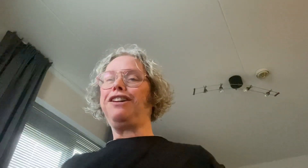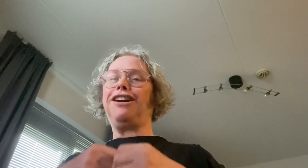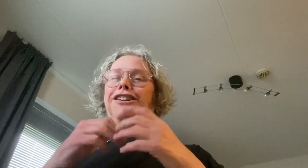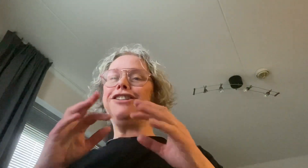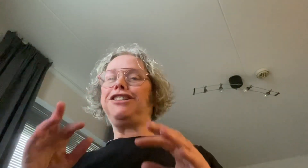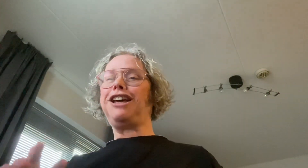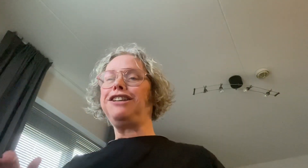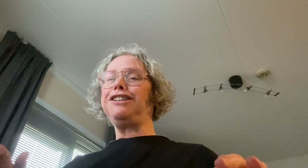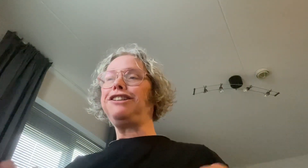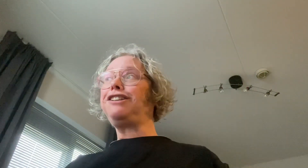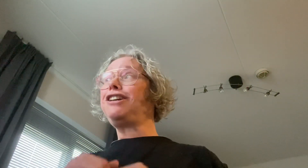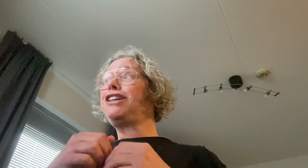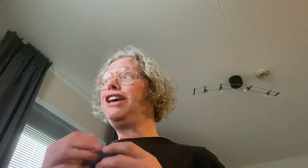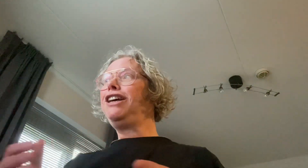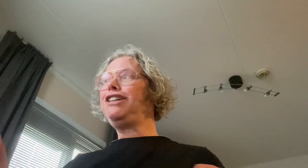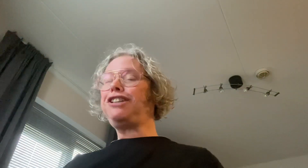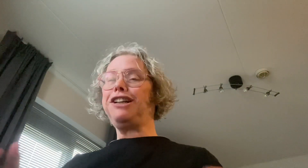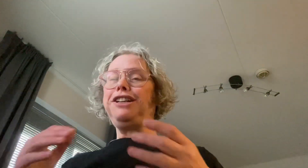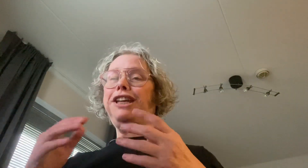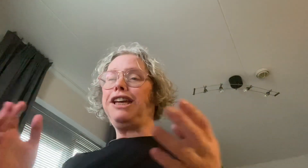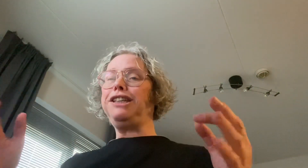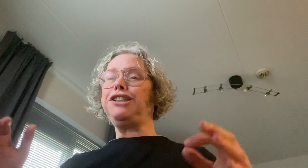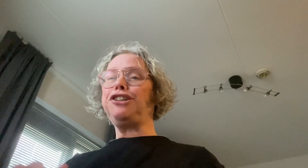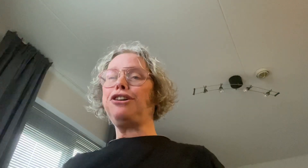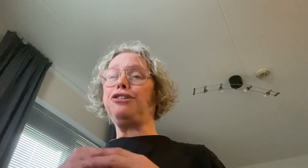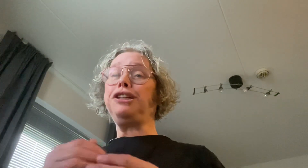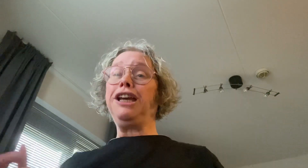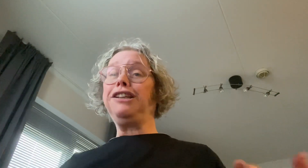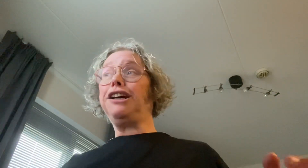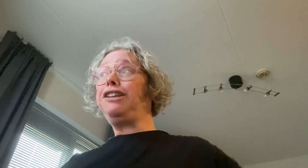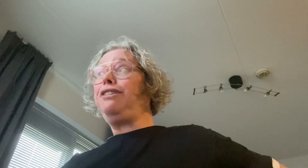alle zenders is er niet één zo goed dan die van